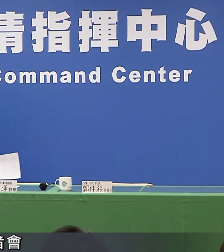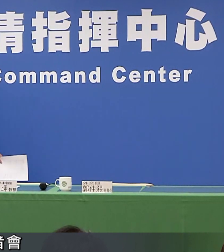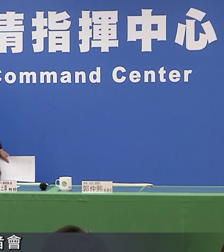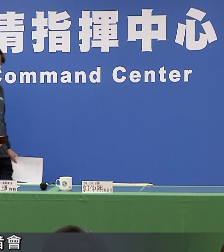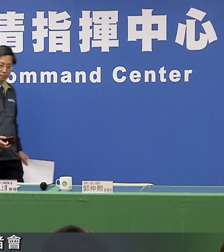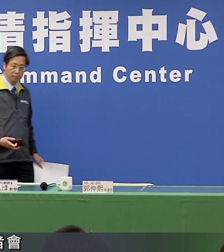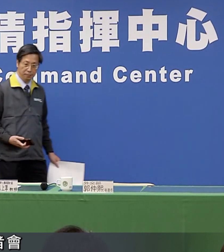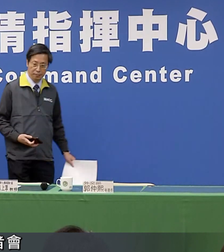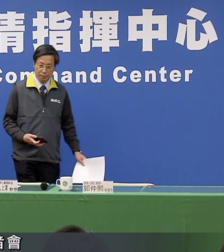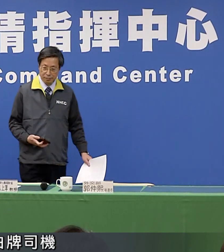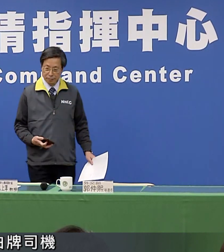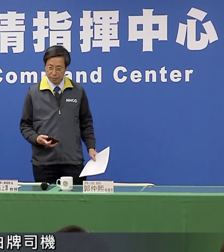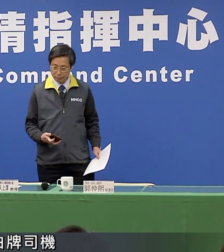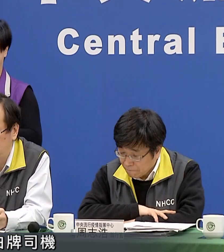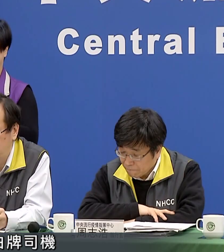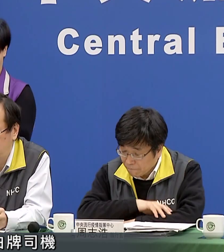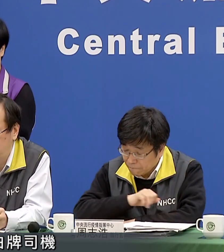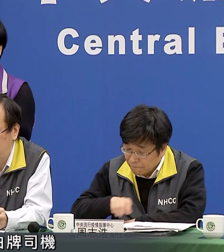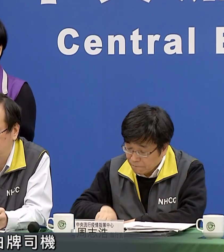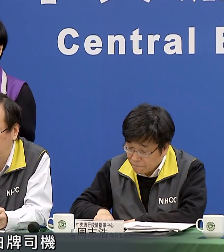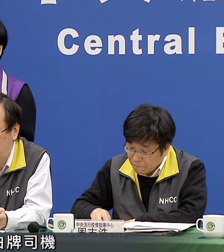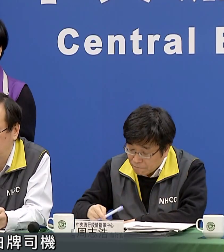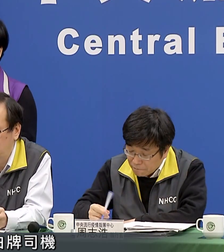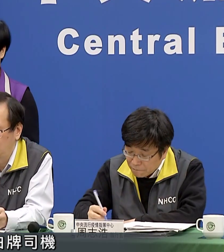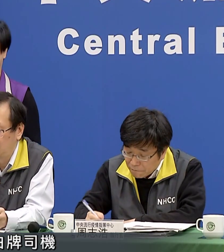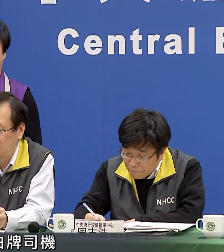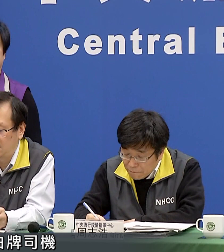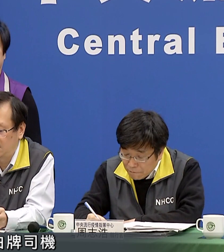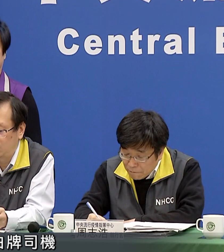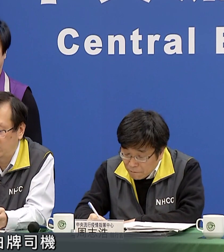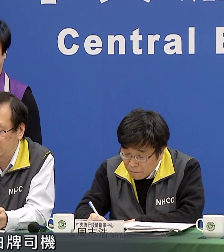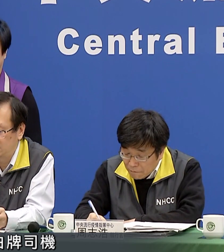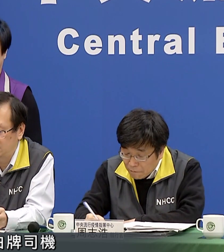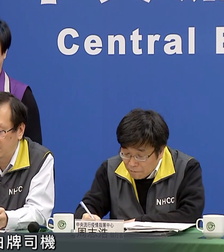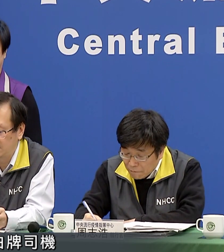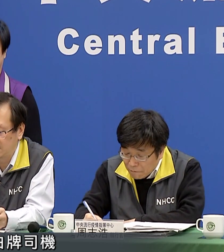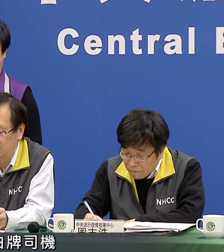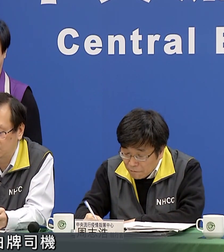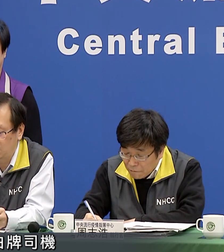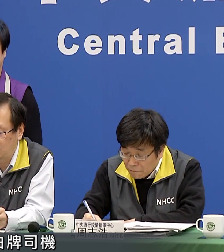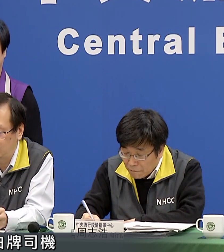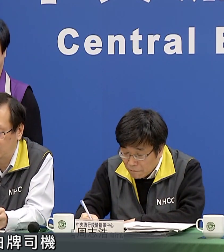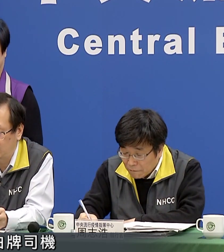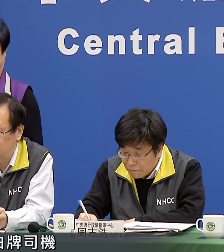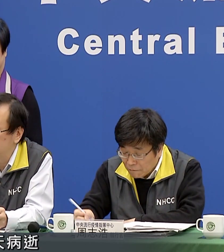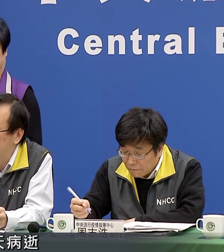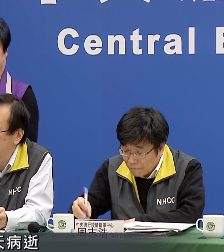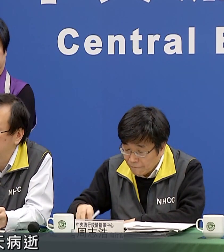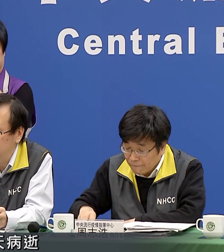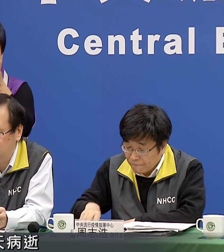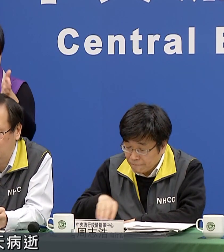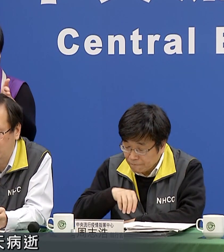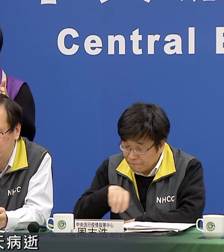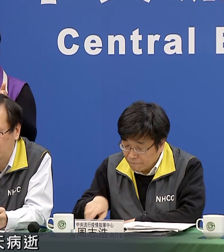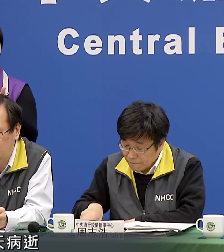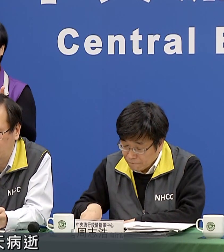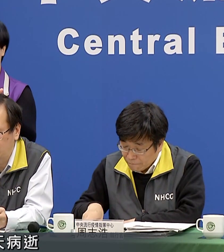增2例确诊，是一名60多岁的白牌司机和他50多岁没有症状的弟弟。司机发病后第20天病